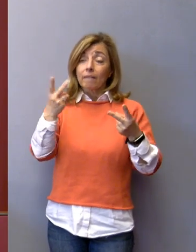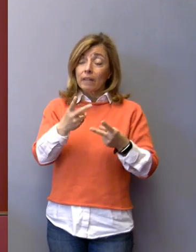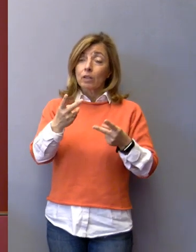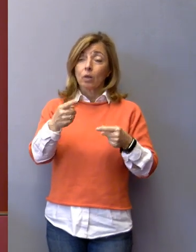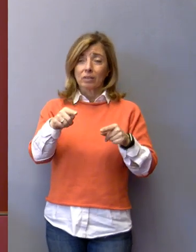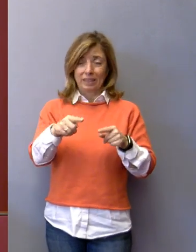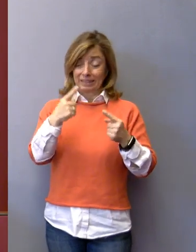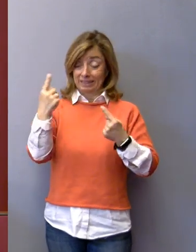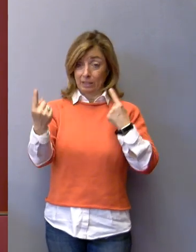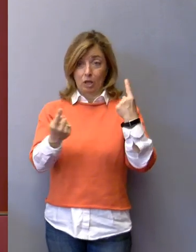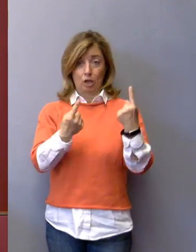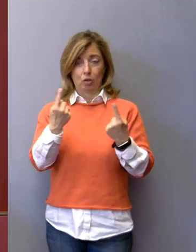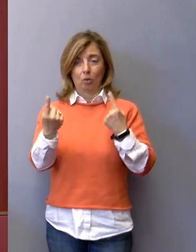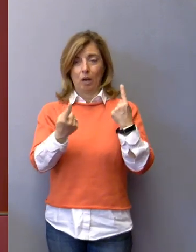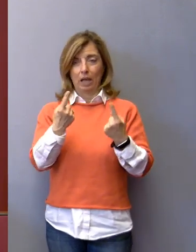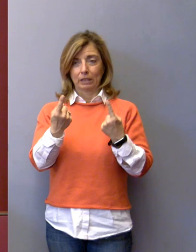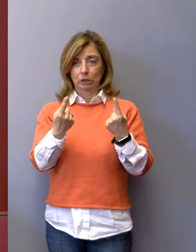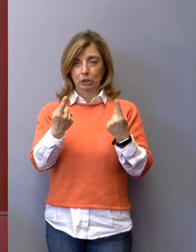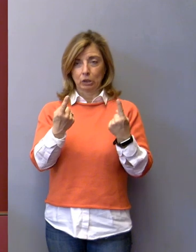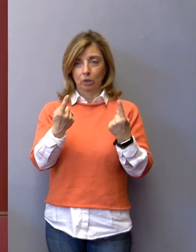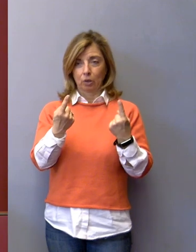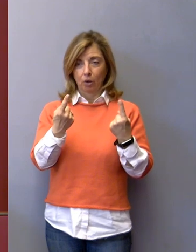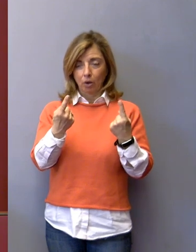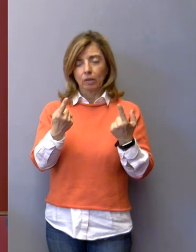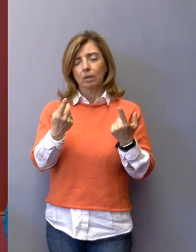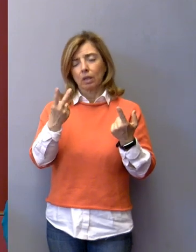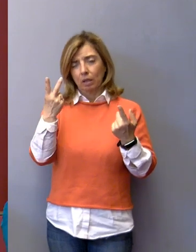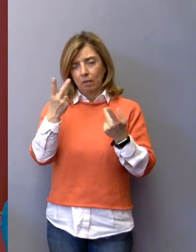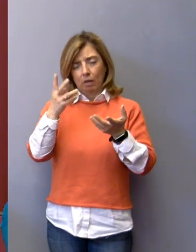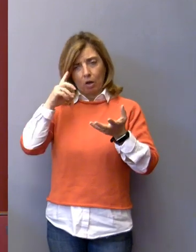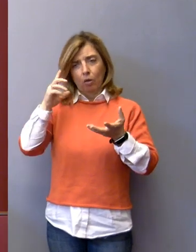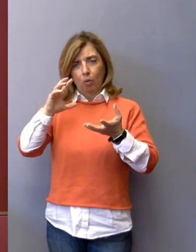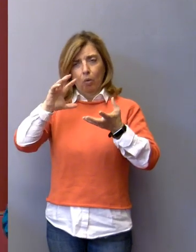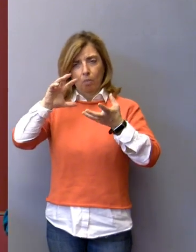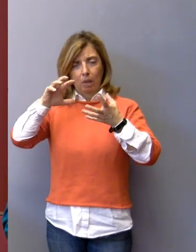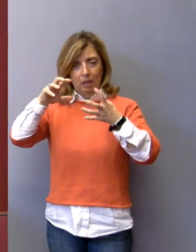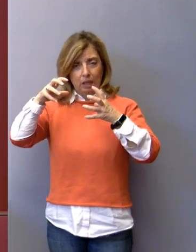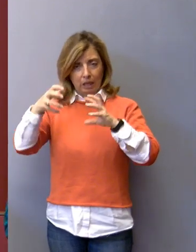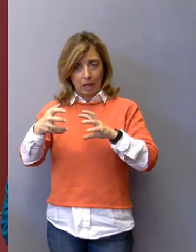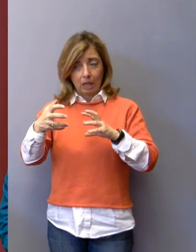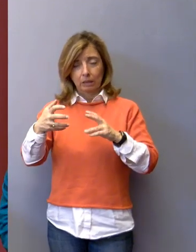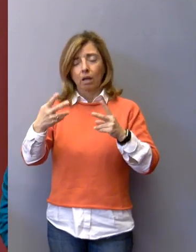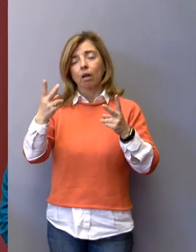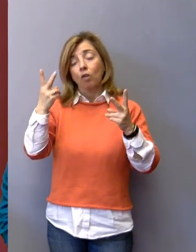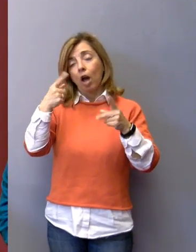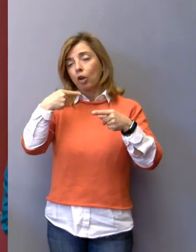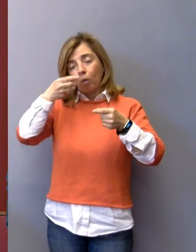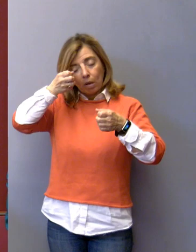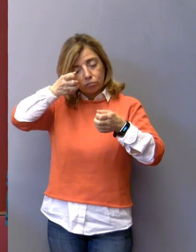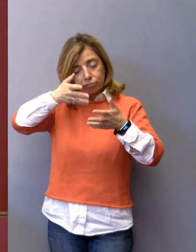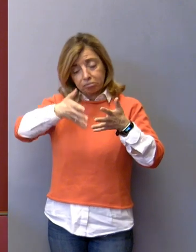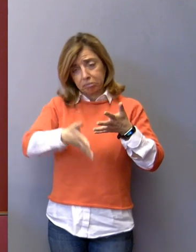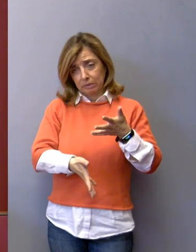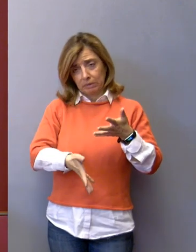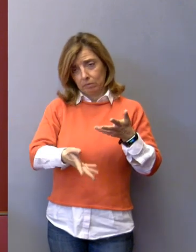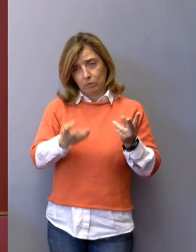questa situazione piuttosto travagliate su cui adesso chiaramente non entro perché non voglio e non sarebbe